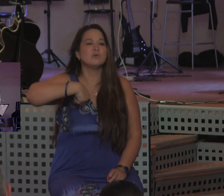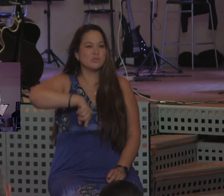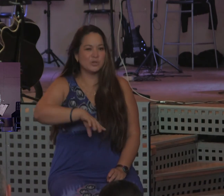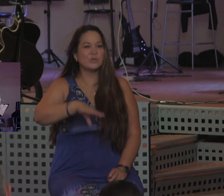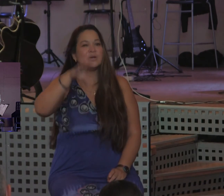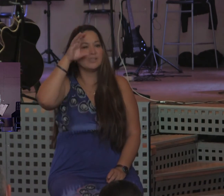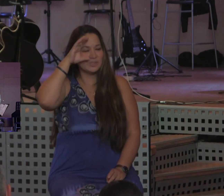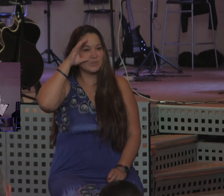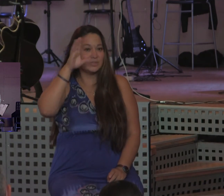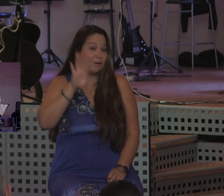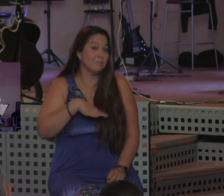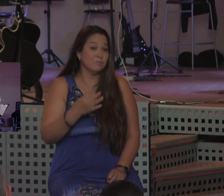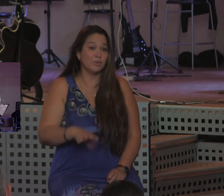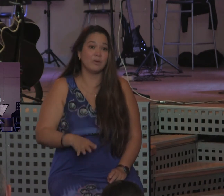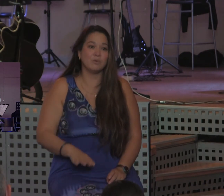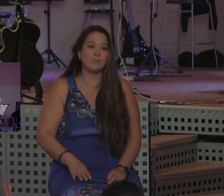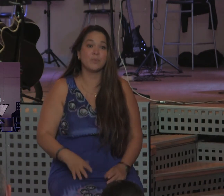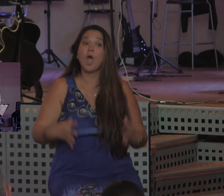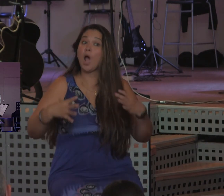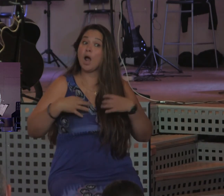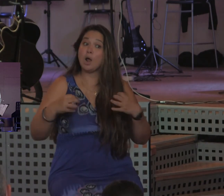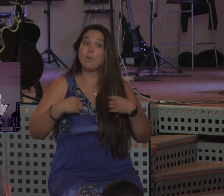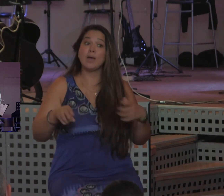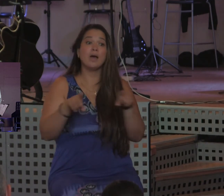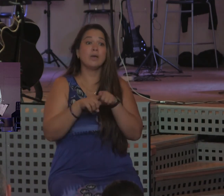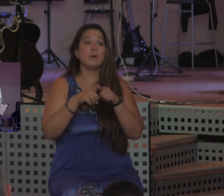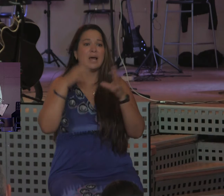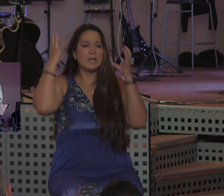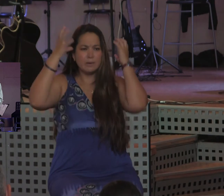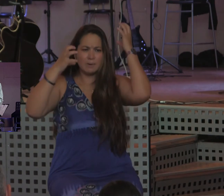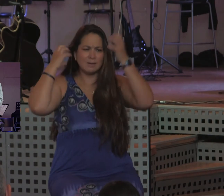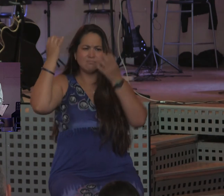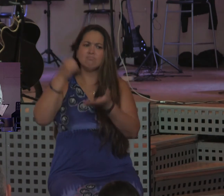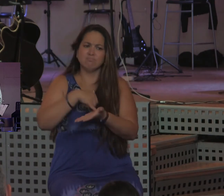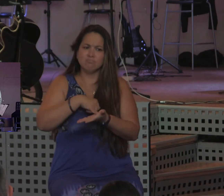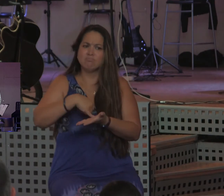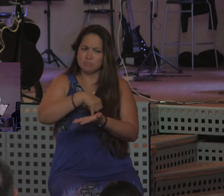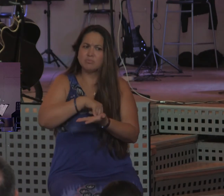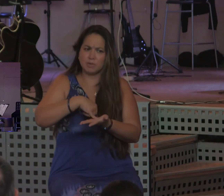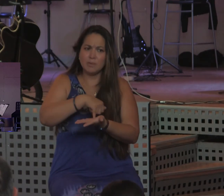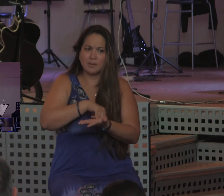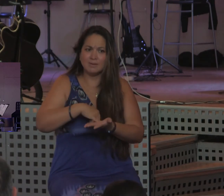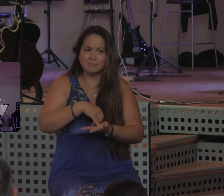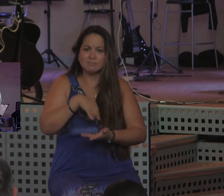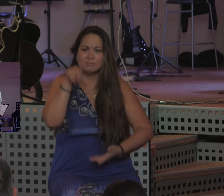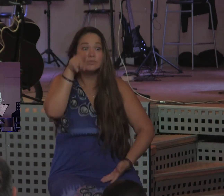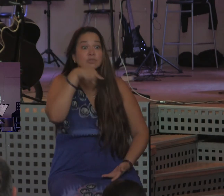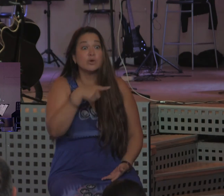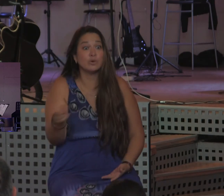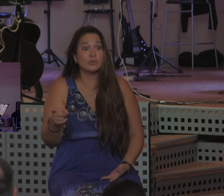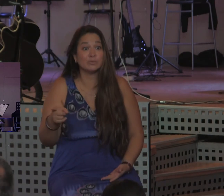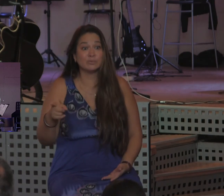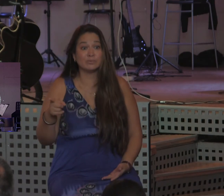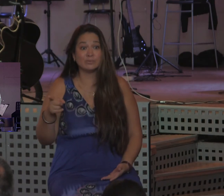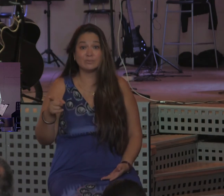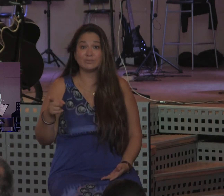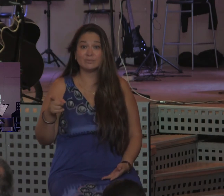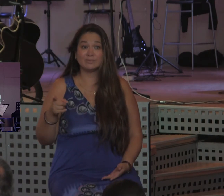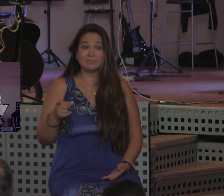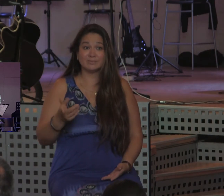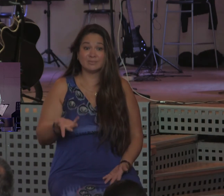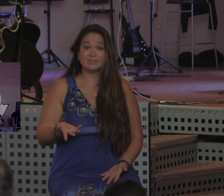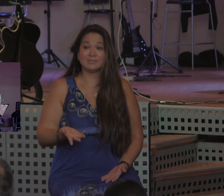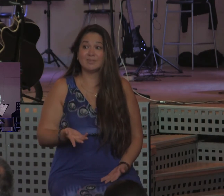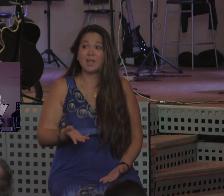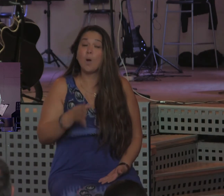oveja es un animal muy vulnerable, ¿o no? Es muy vulnerable. Por